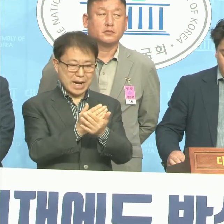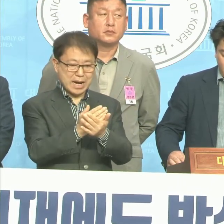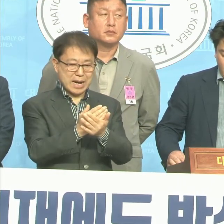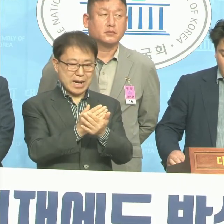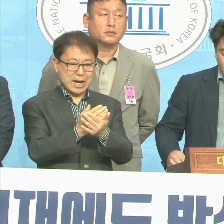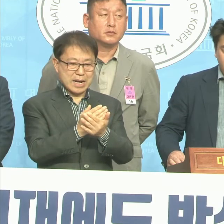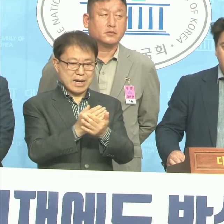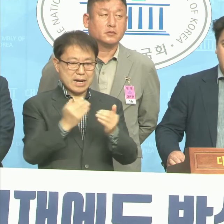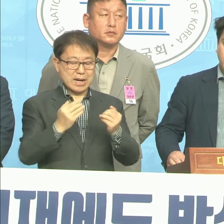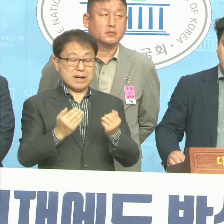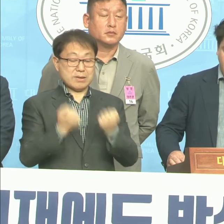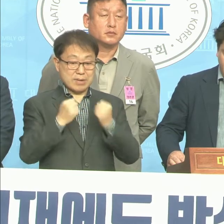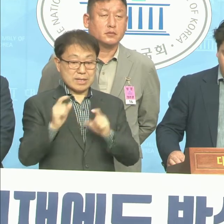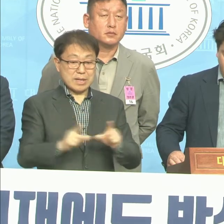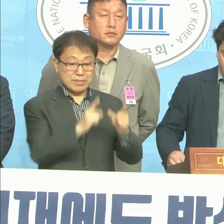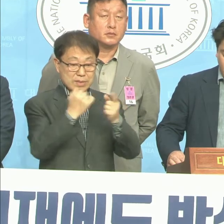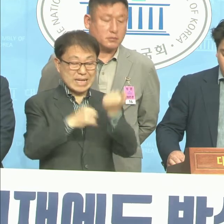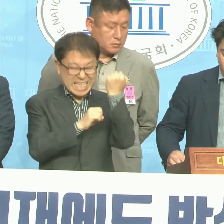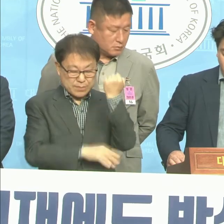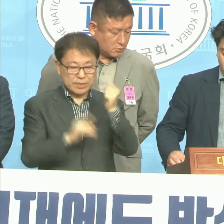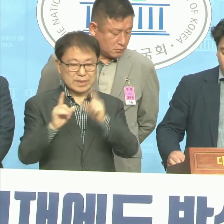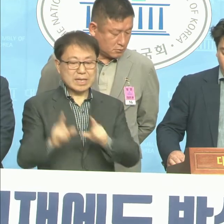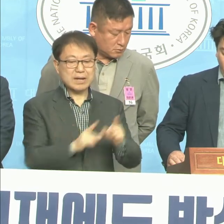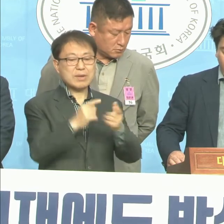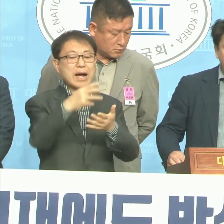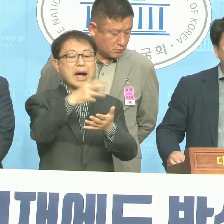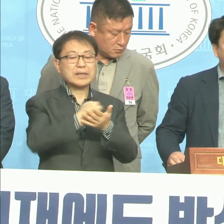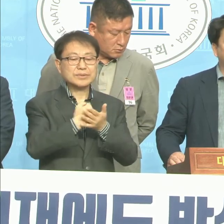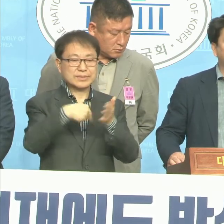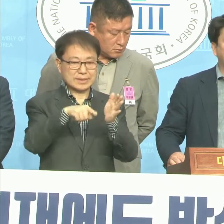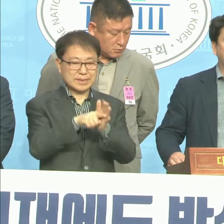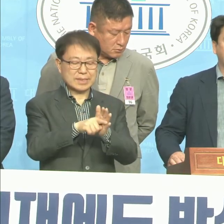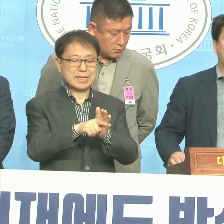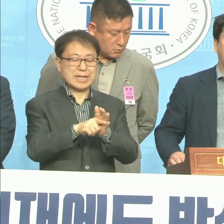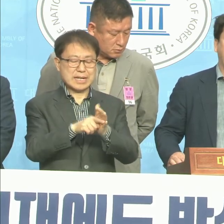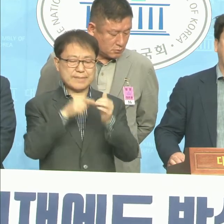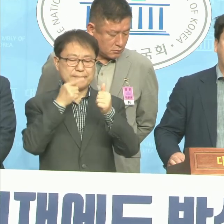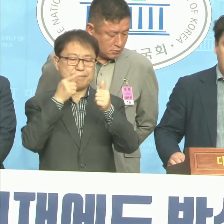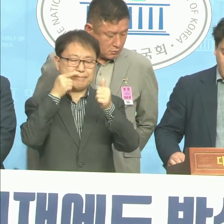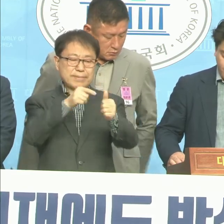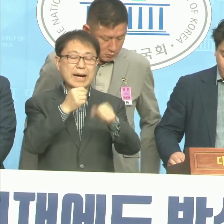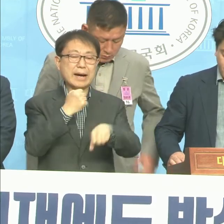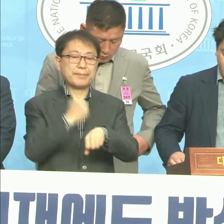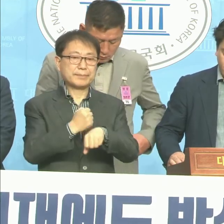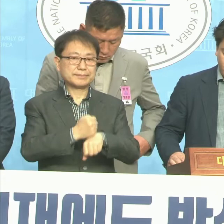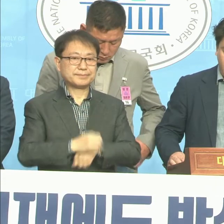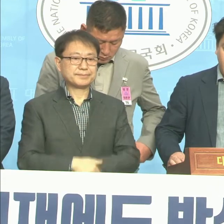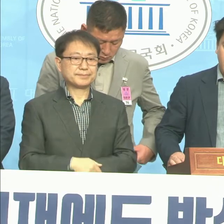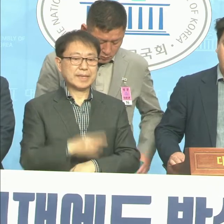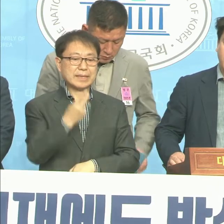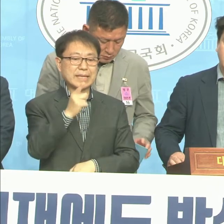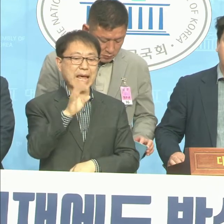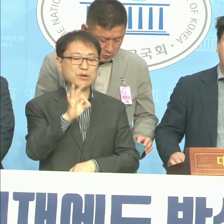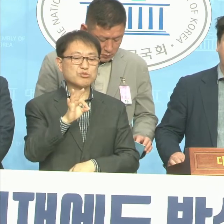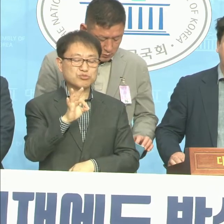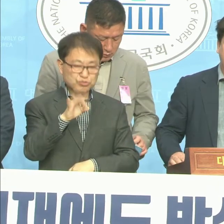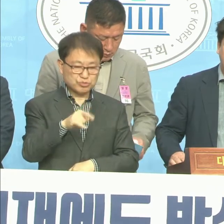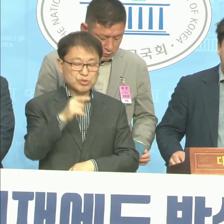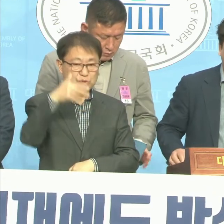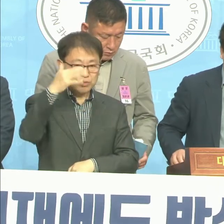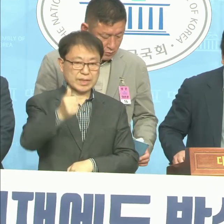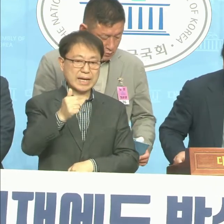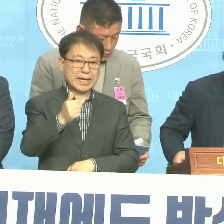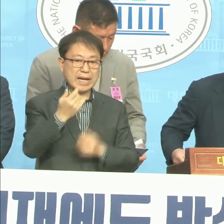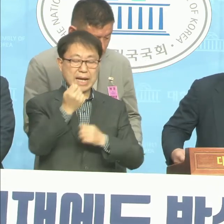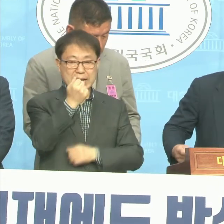살면서 인간의 기본적인 삶을 누릴 수 있도록 강력히 요청하는 바이다 대우조선해양 하도급 때 채권자 한 번